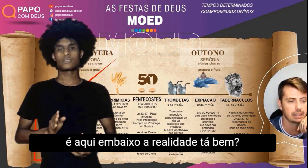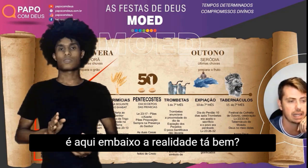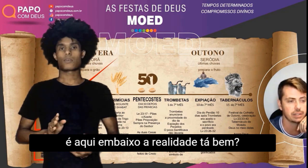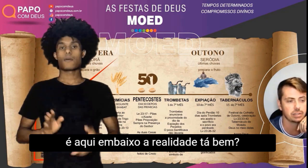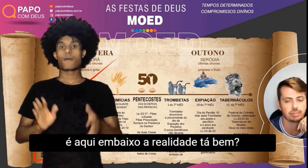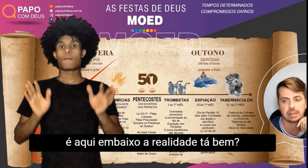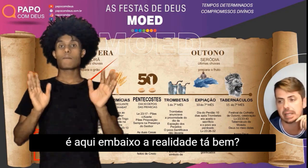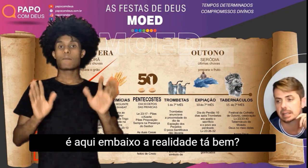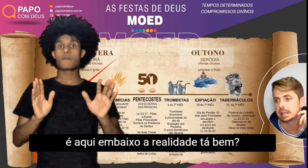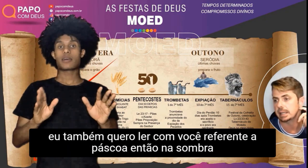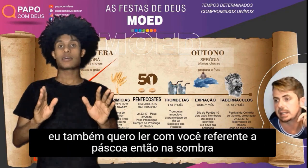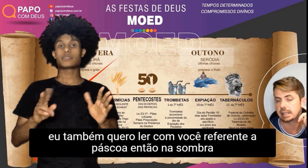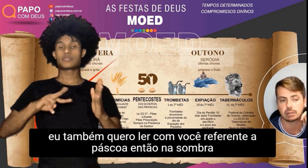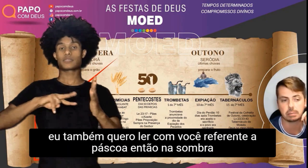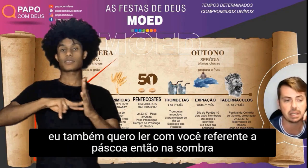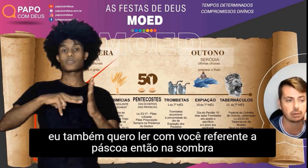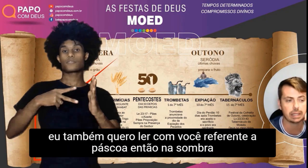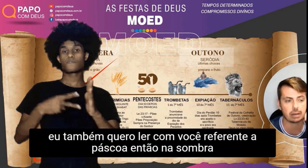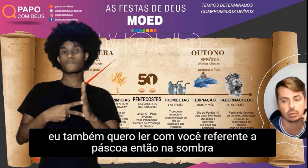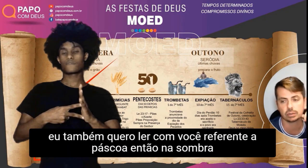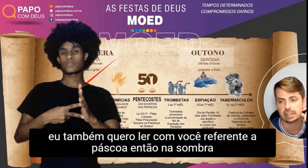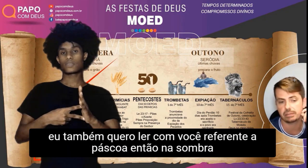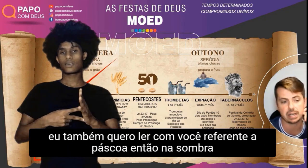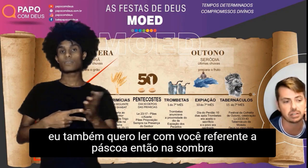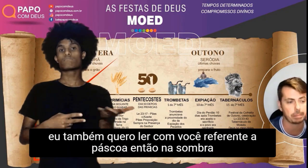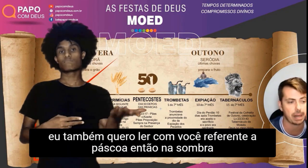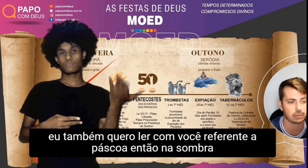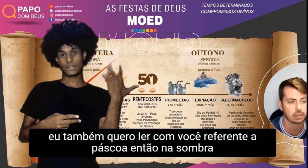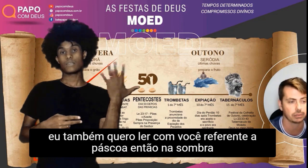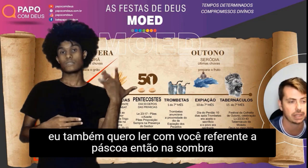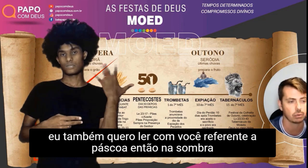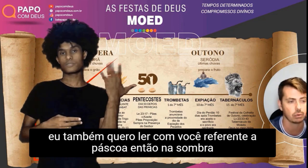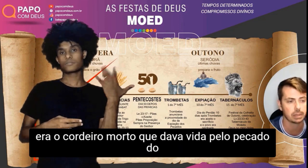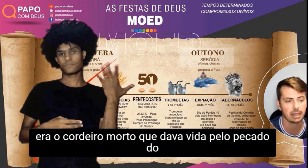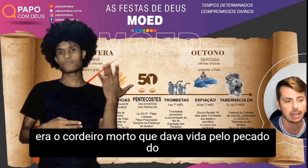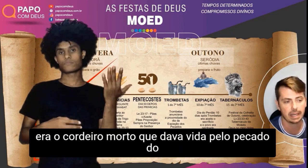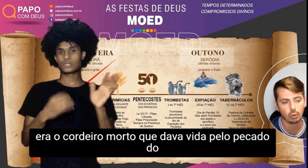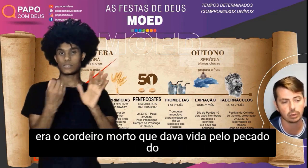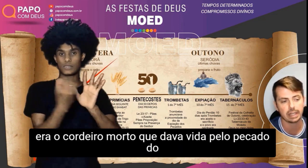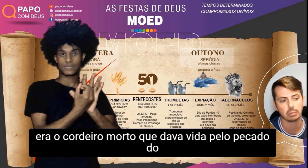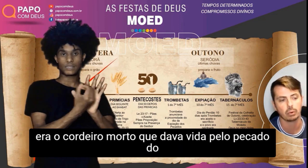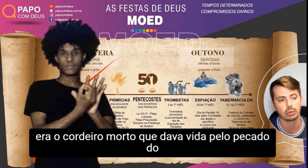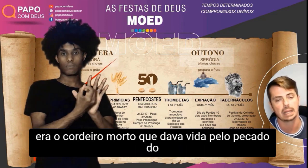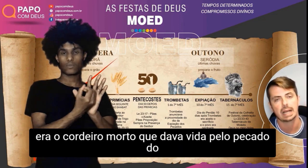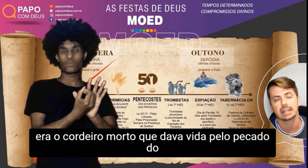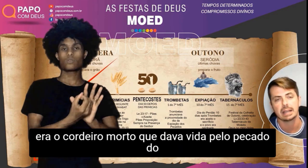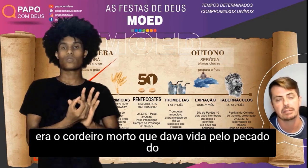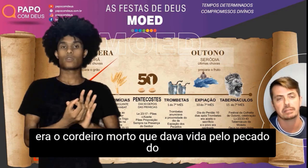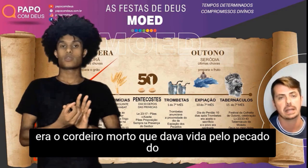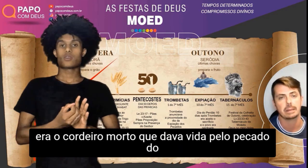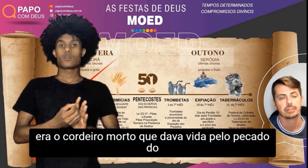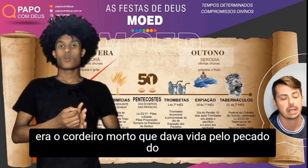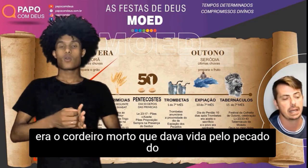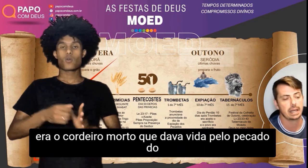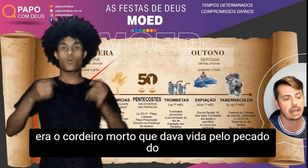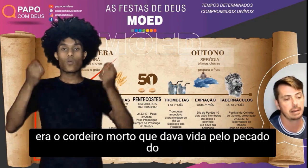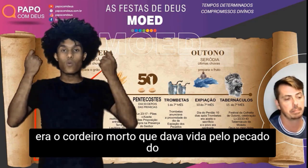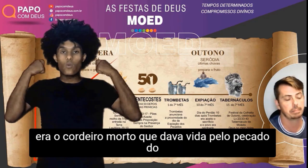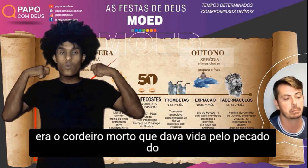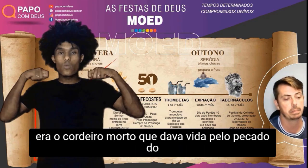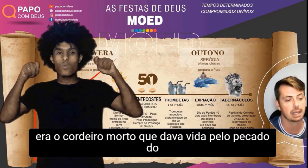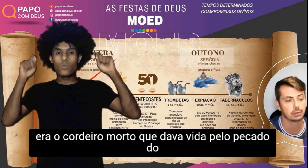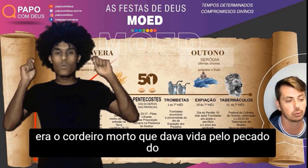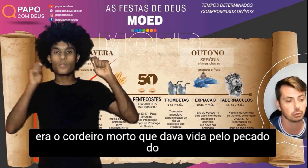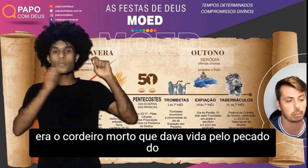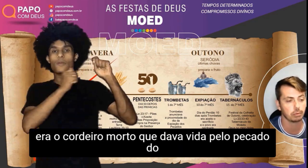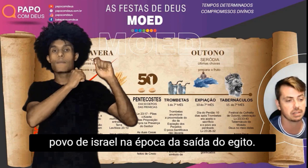a realidade, tá bem? E eu também quero ler com você referente à Páscoa. Então na sombra era o cordeiro morto lá, que dava vida